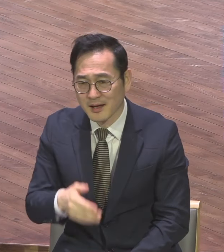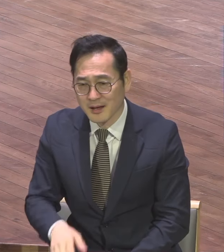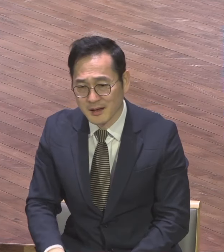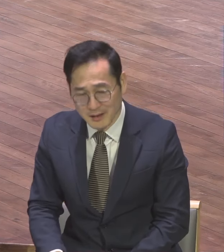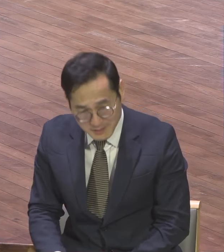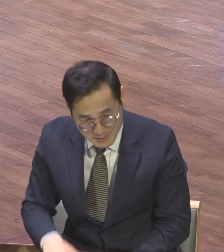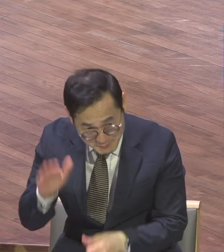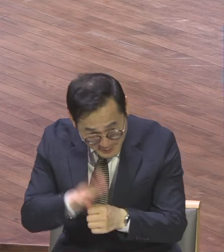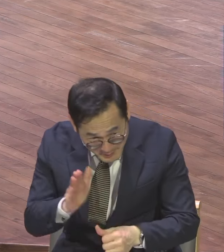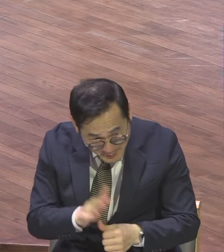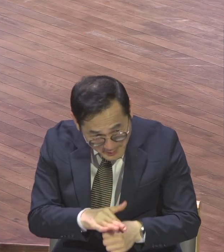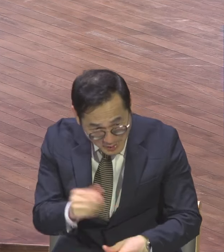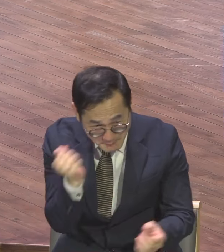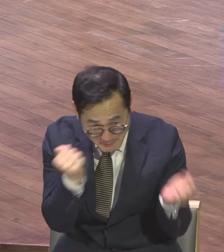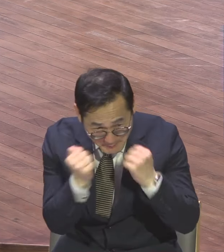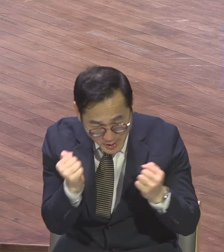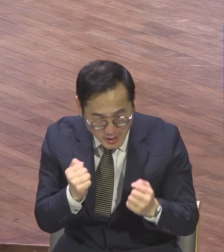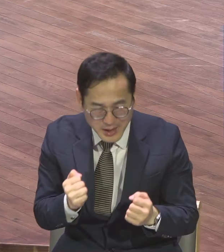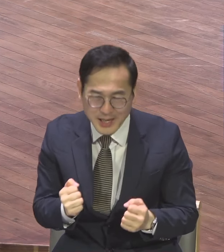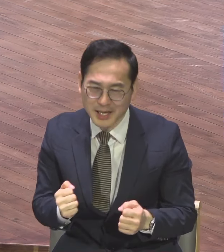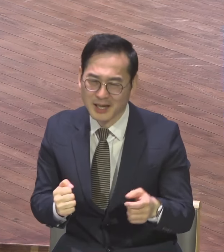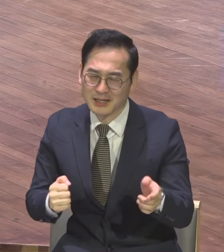근데 교회를 다녀도 기도를 안 해요.